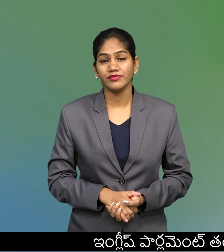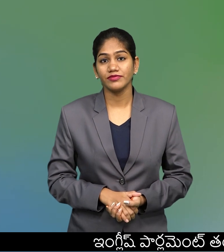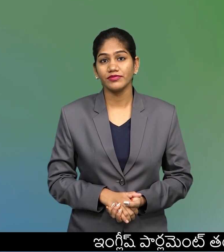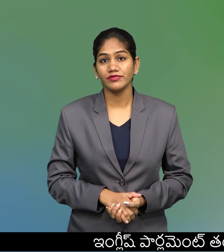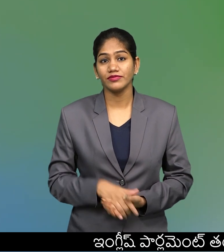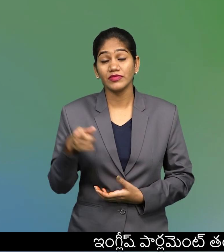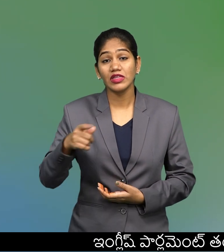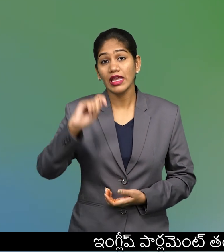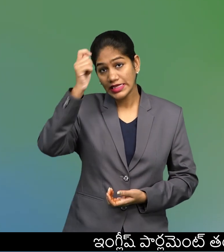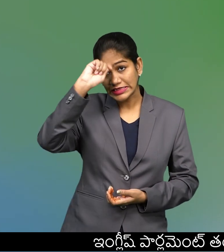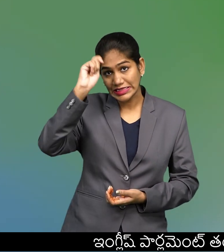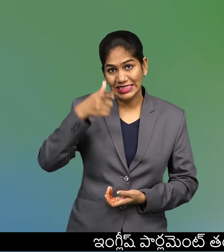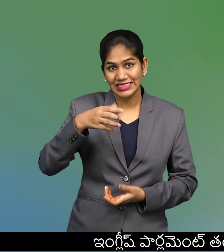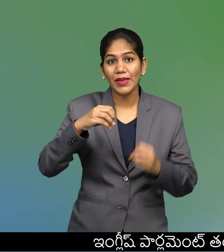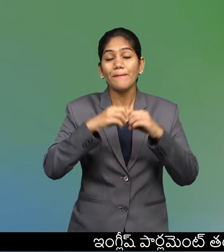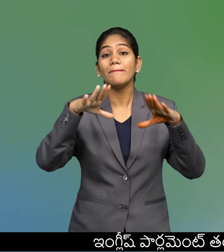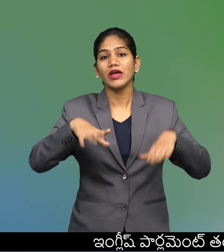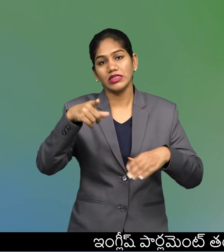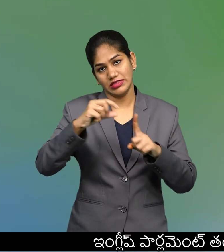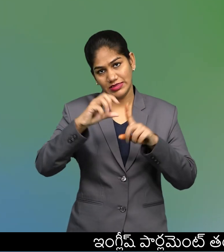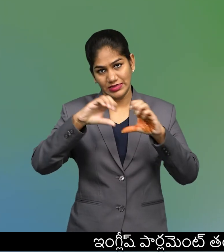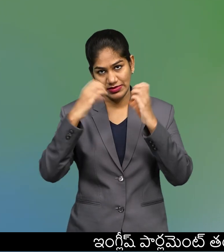ఇంగ్లీష్ పార్లమెంట్ తరచుగా చట్టాలను ఆమోదించింది.